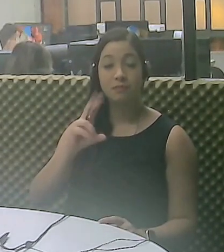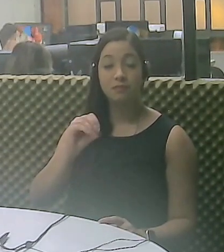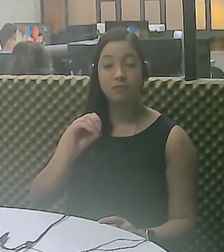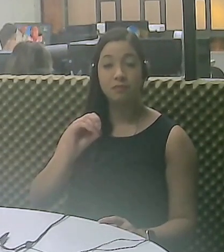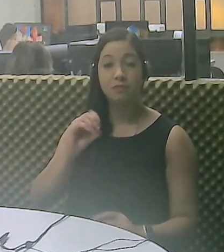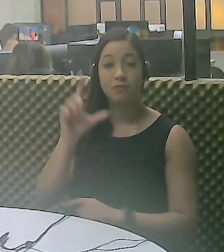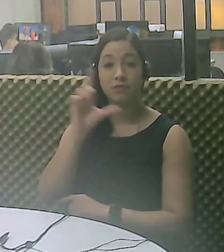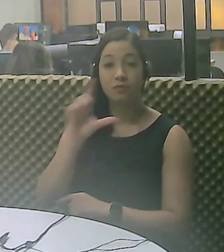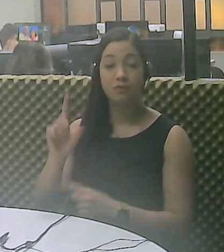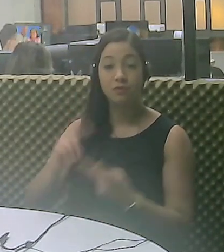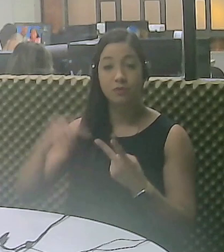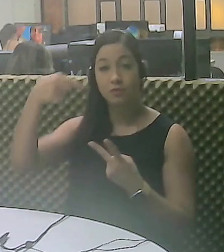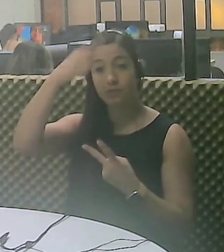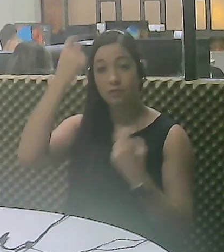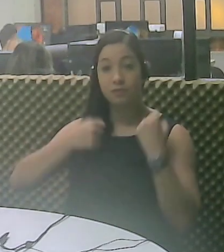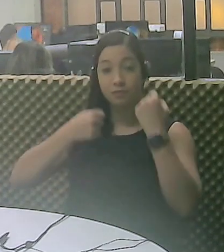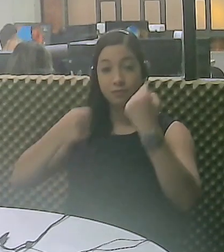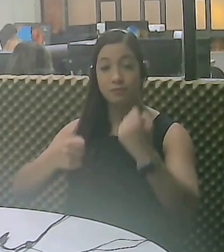Freitas e São Jorge.